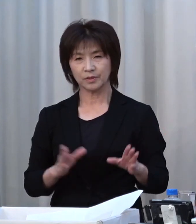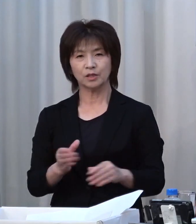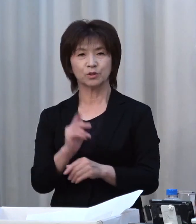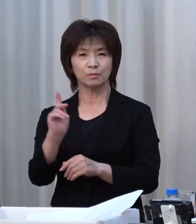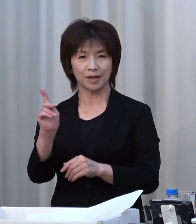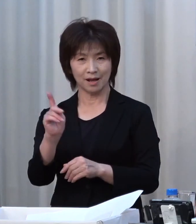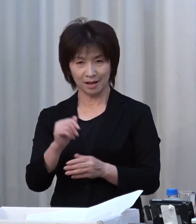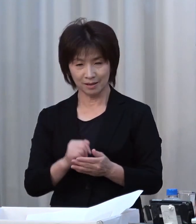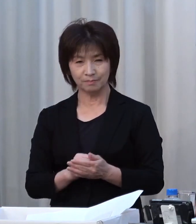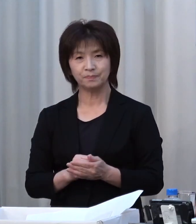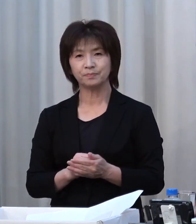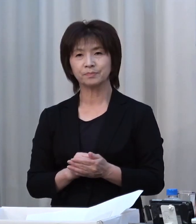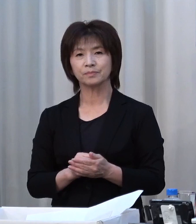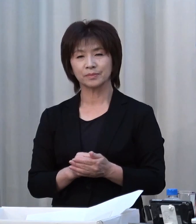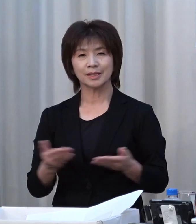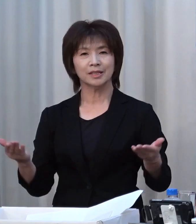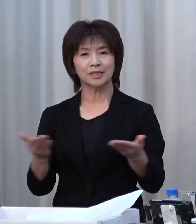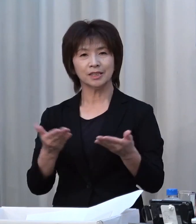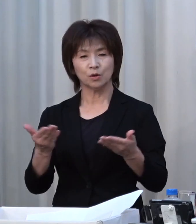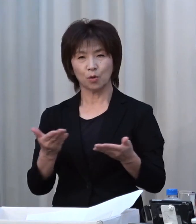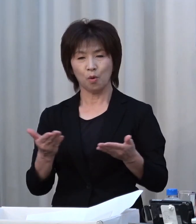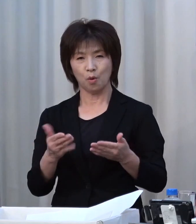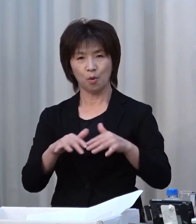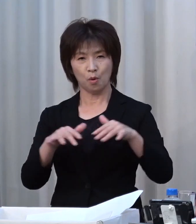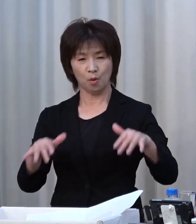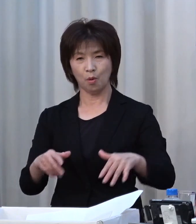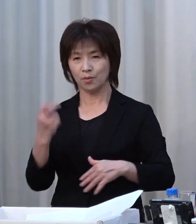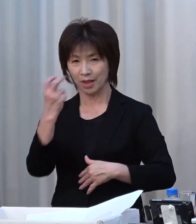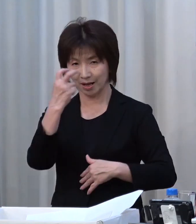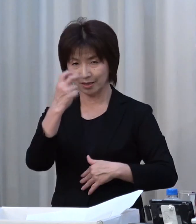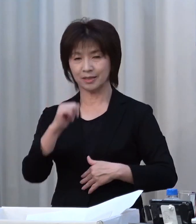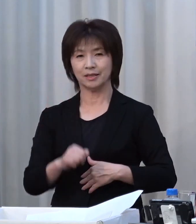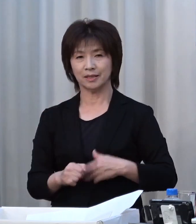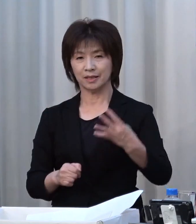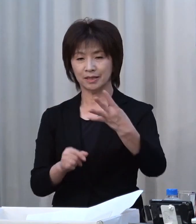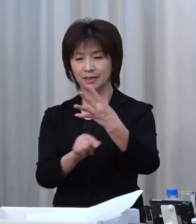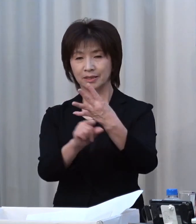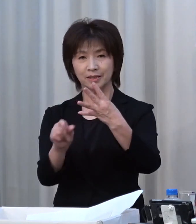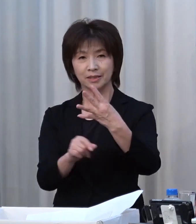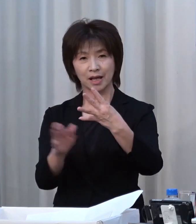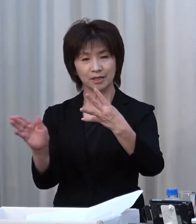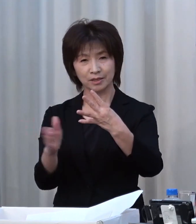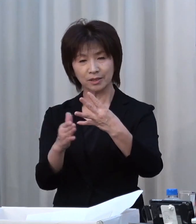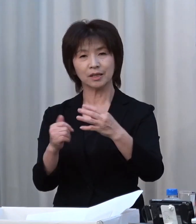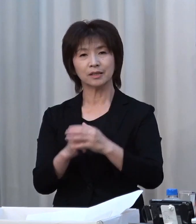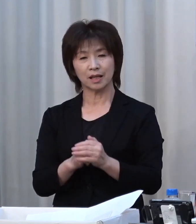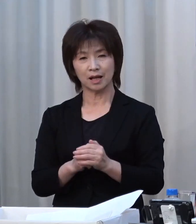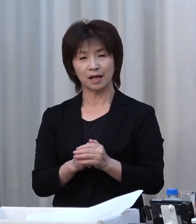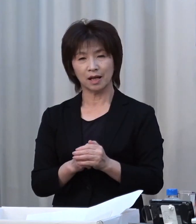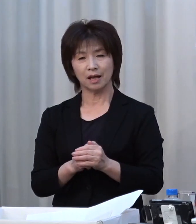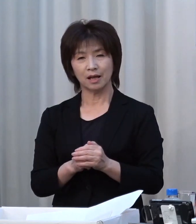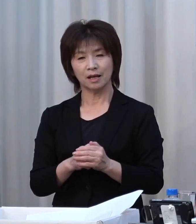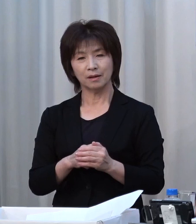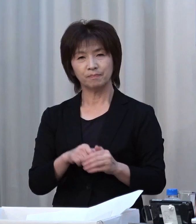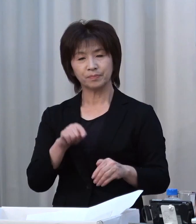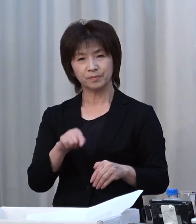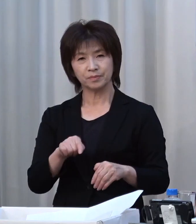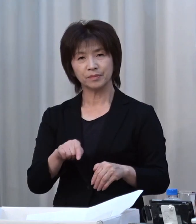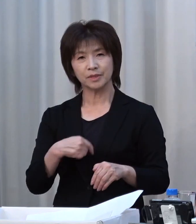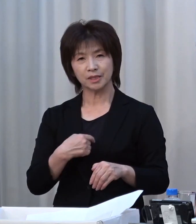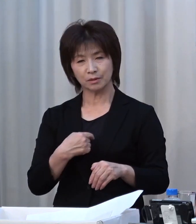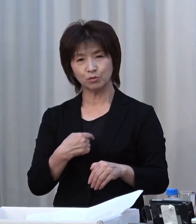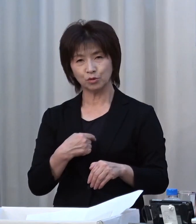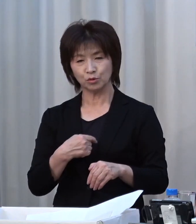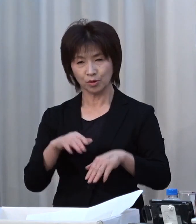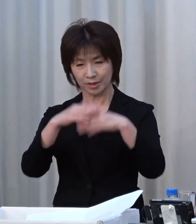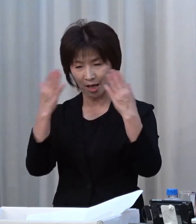その他でございます。勤怠管理のお話でございました。この4月からですね、パソコンのログオン・ログオフ時間を全庁的